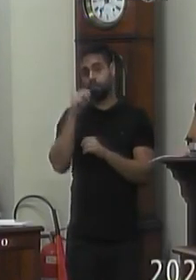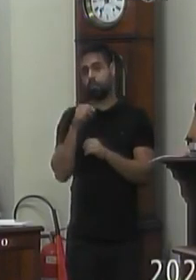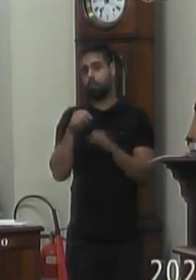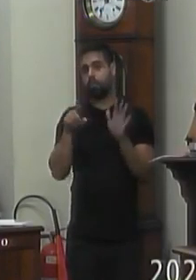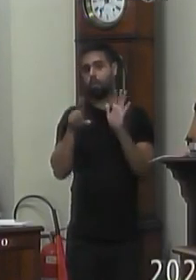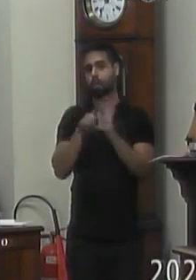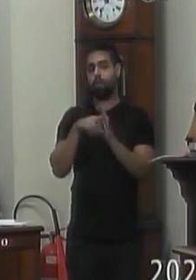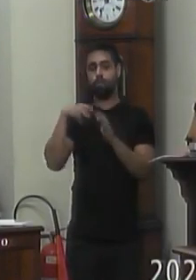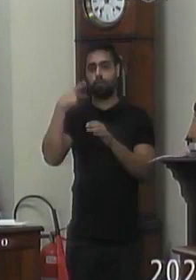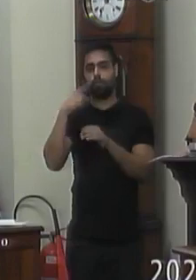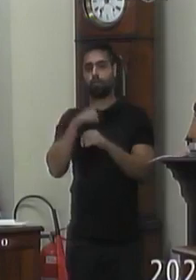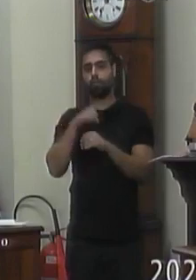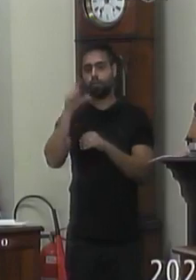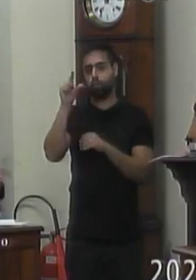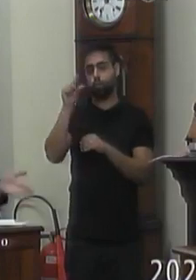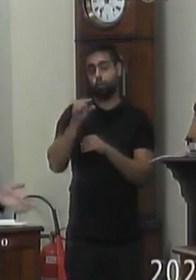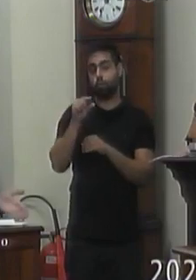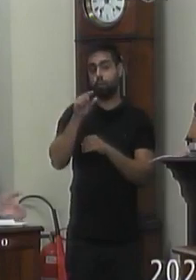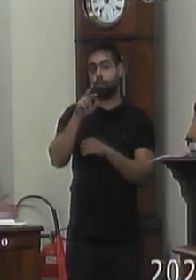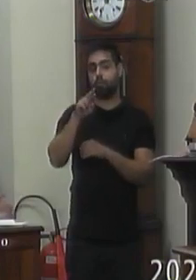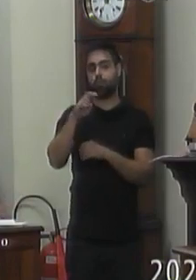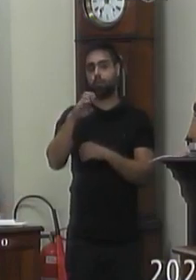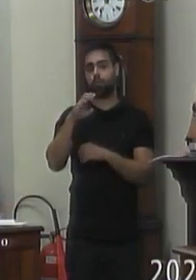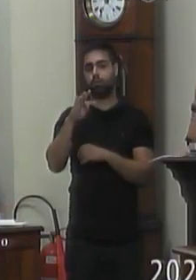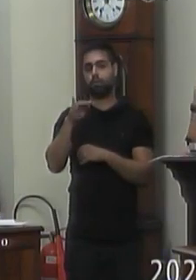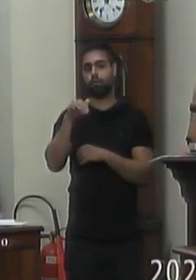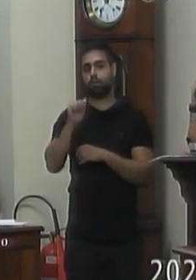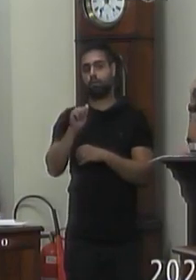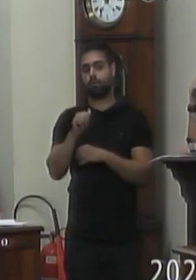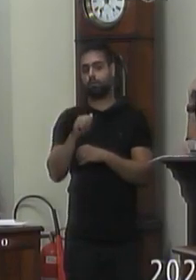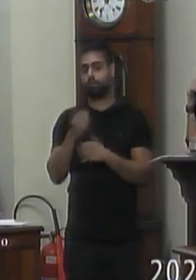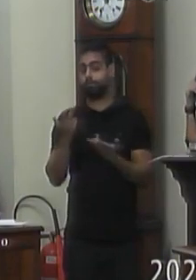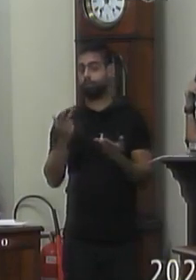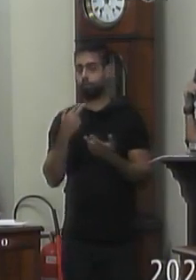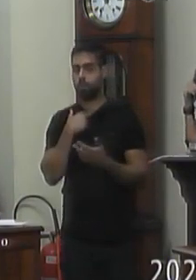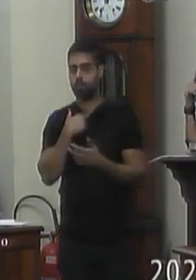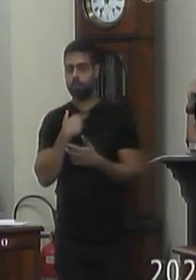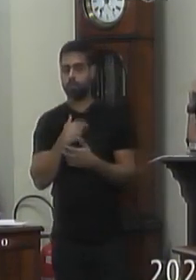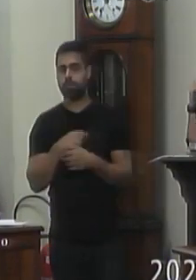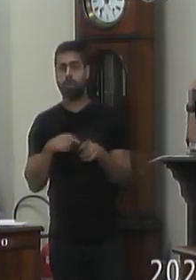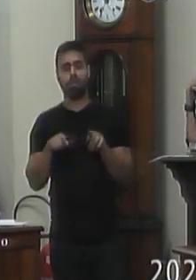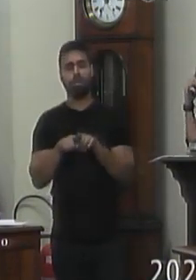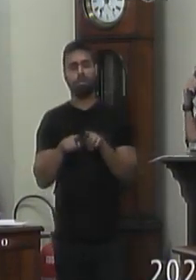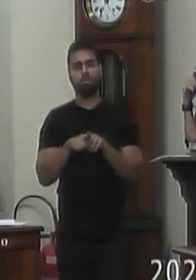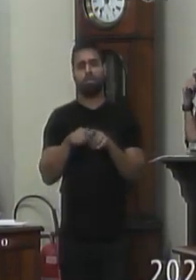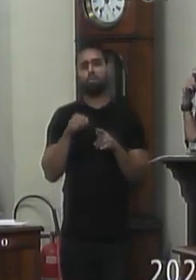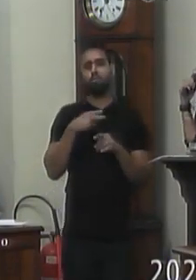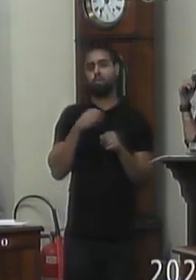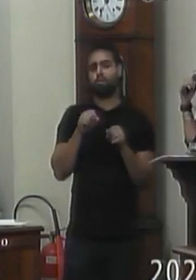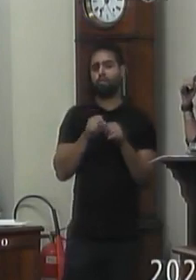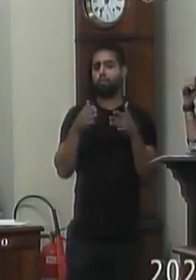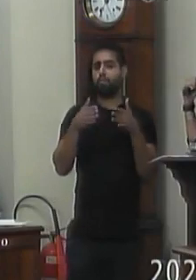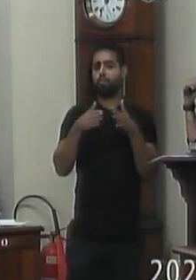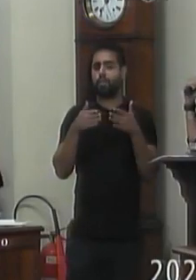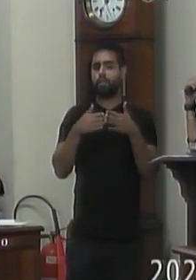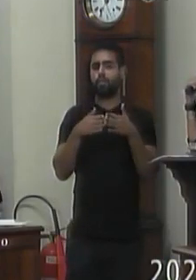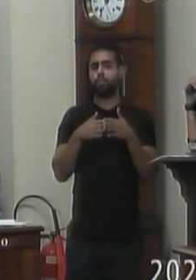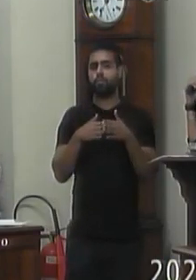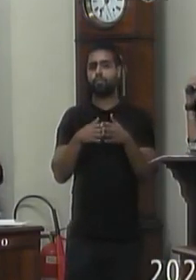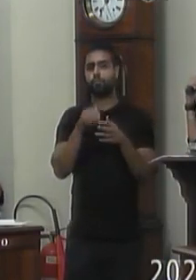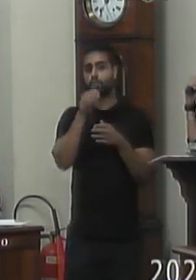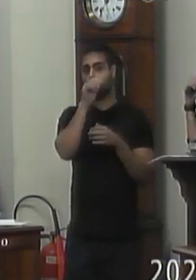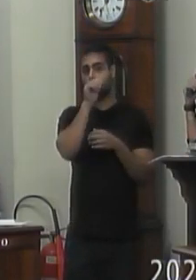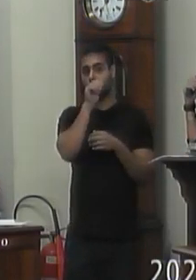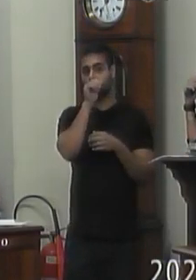lei do vereador tal, você tenha uma renúncia de receita e vai julgar inconstitucional. Mas também eu também não posso deixar de pedir. Isso